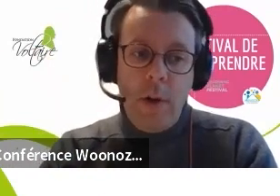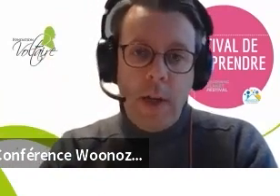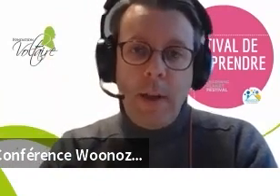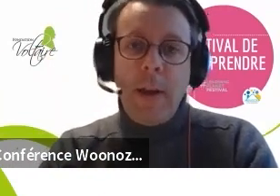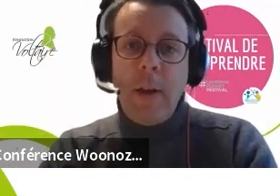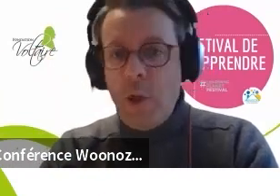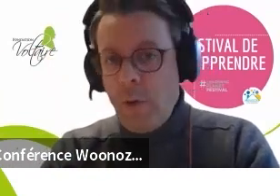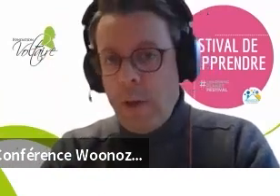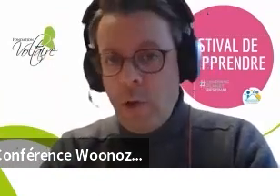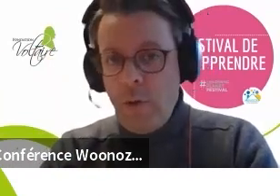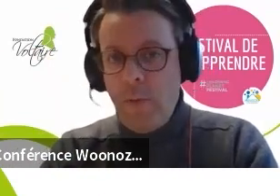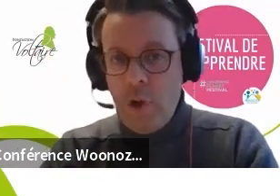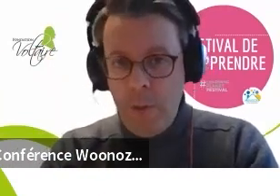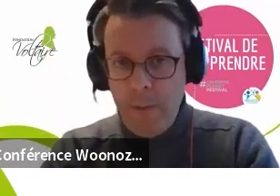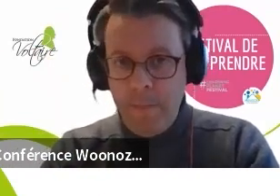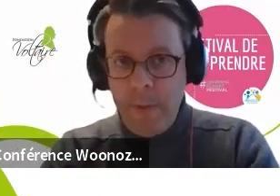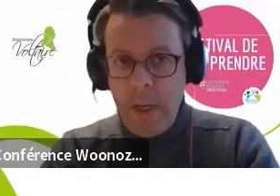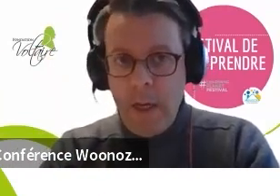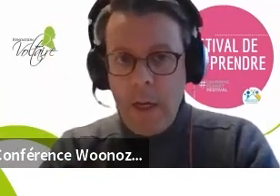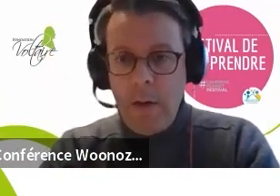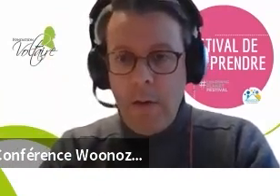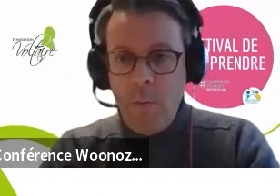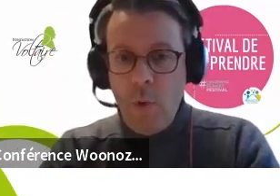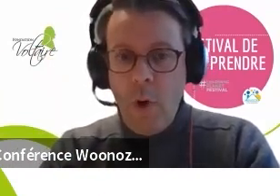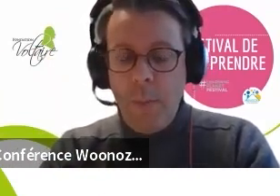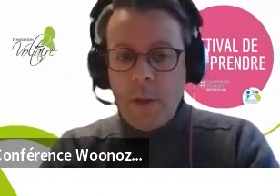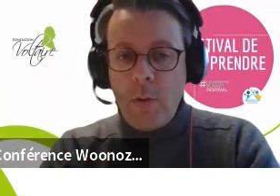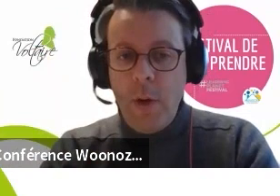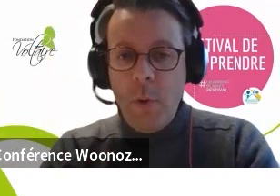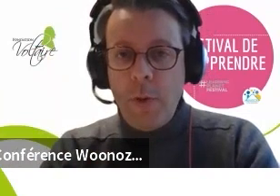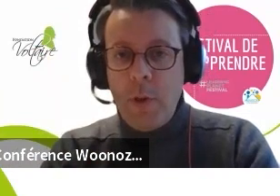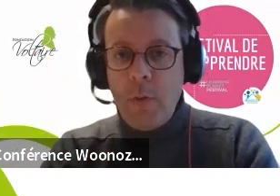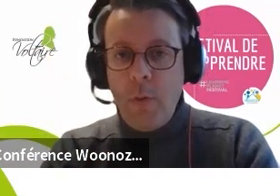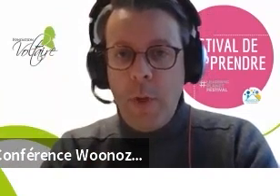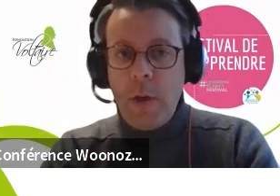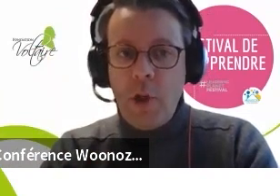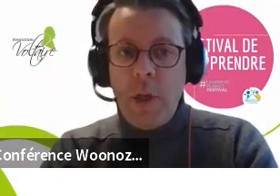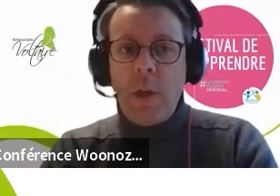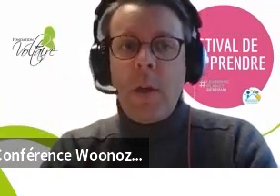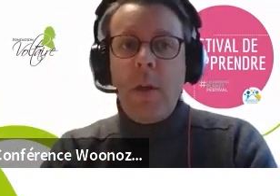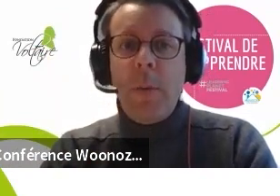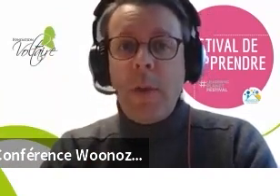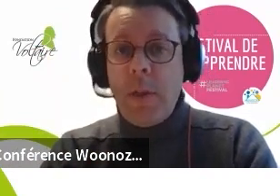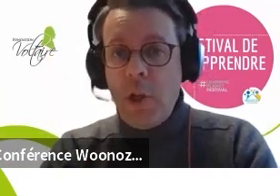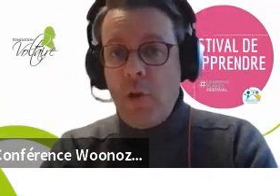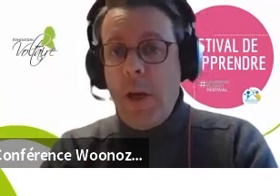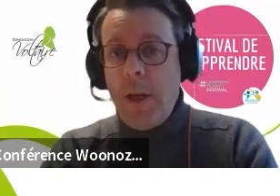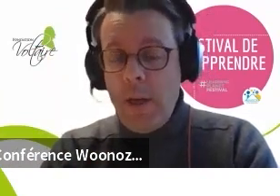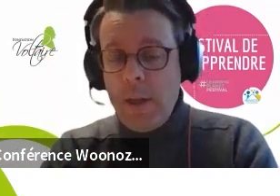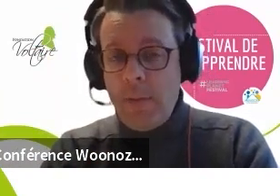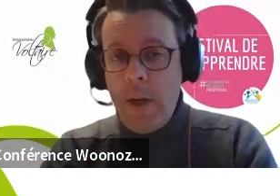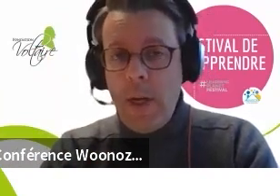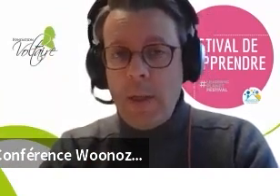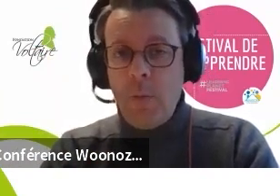que la très grande majorité des gens ne franchit pas. Pourquoi? Parce que la proposition pédagogique d'apprentissage de